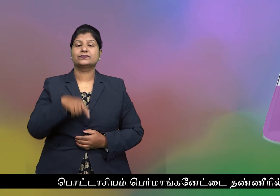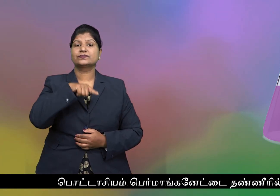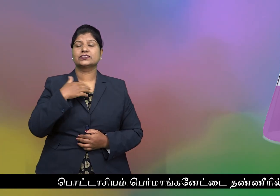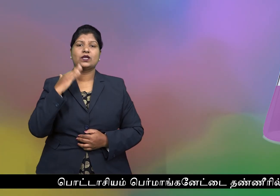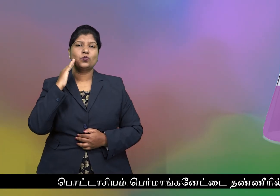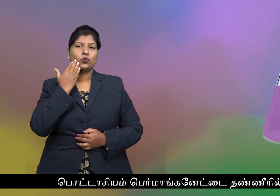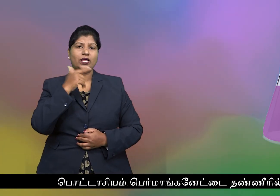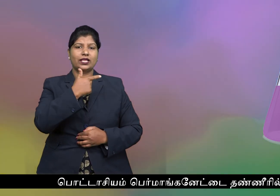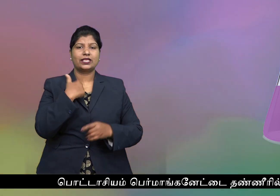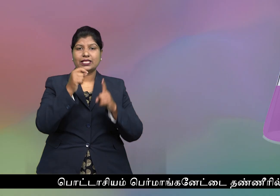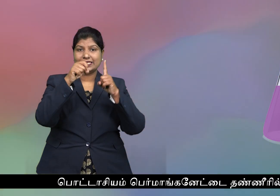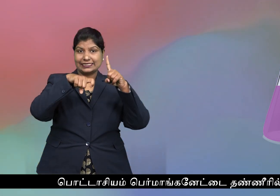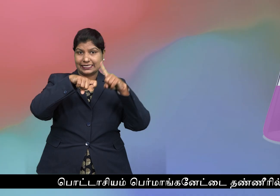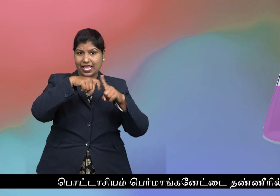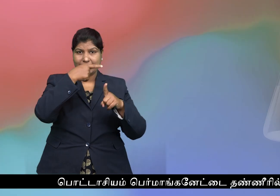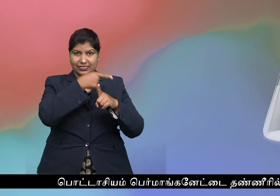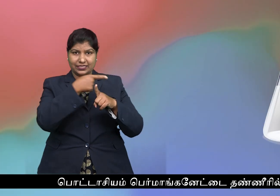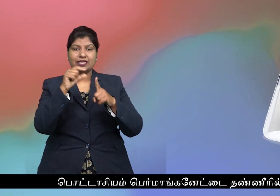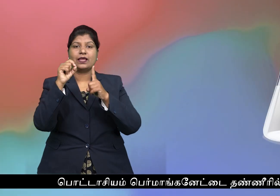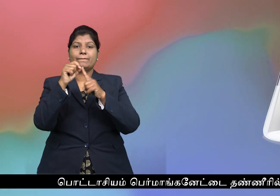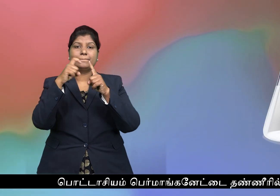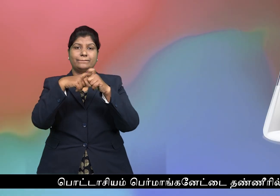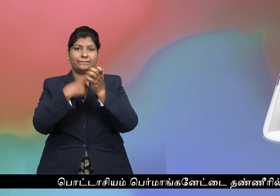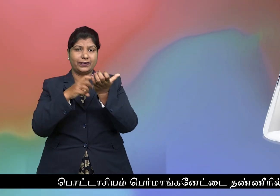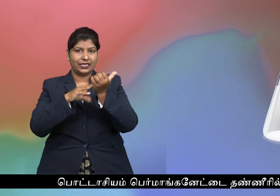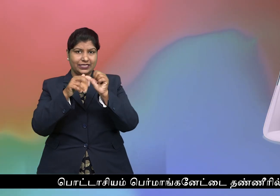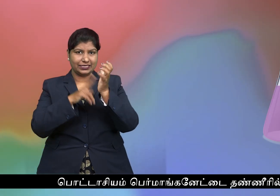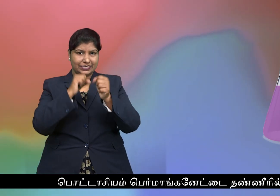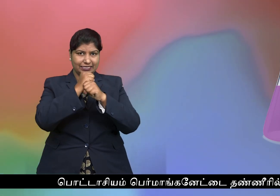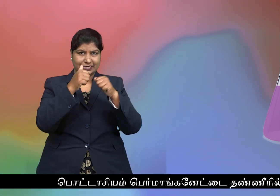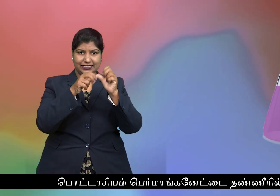பொட்டாசியம் பெர்மாங்கனேட்டை தண்ணீரில் போடும்போது